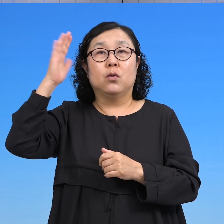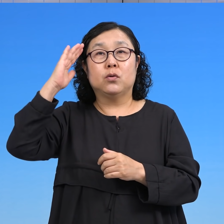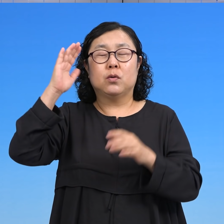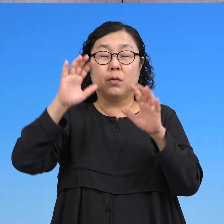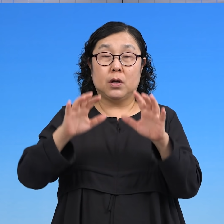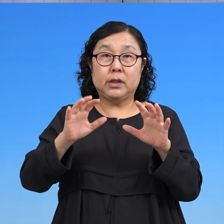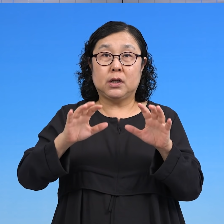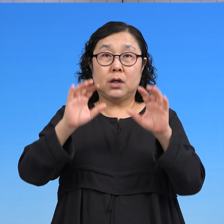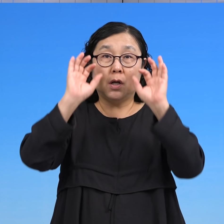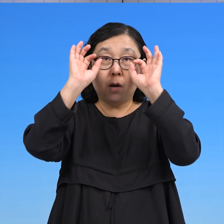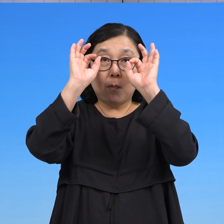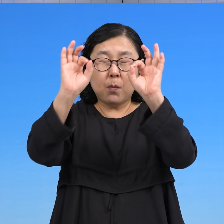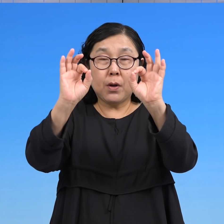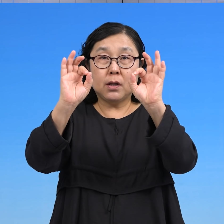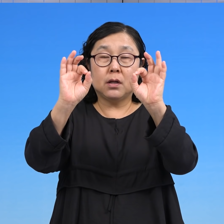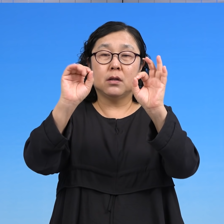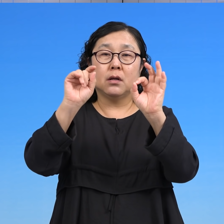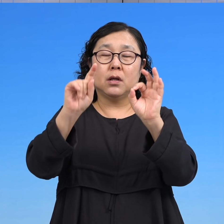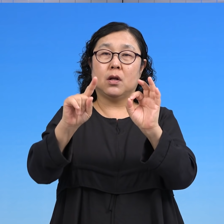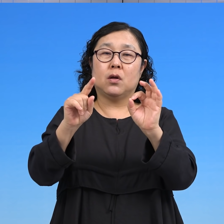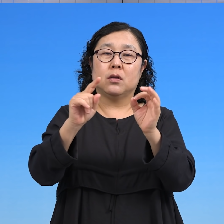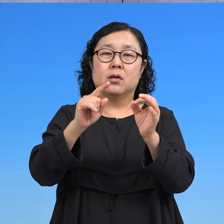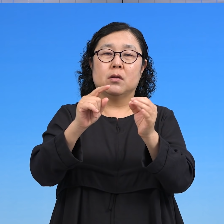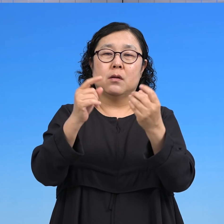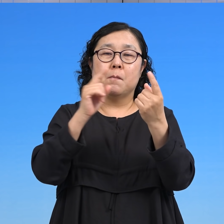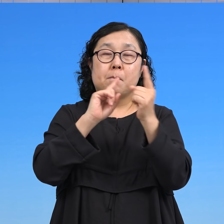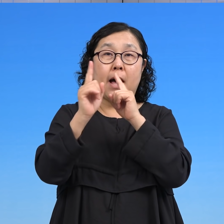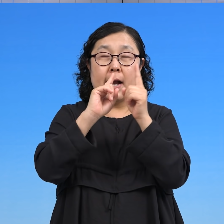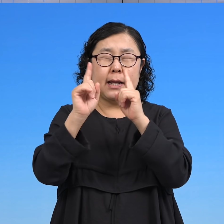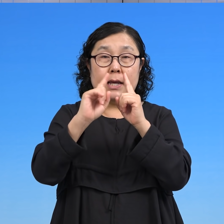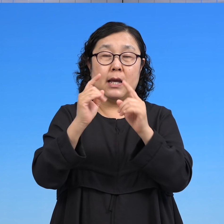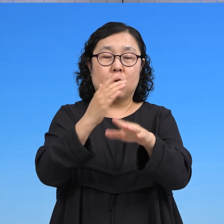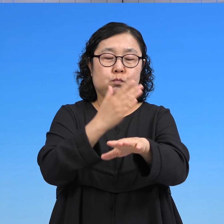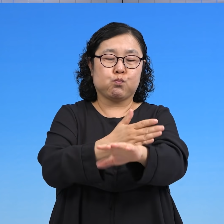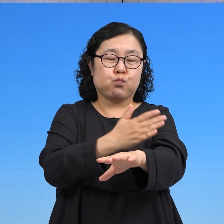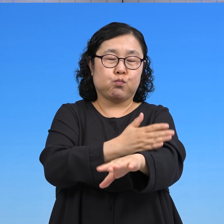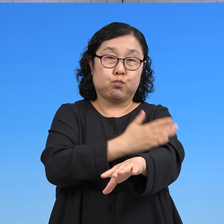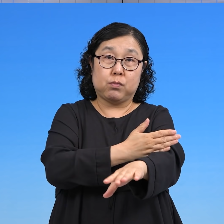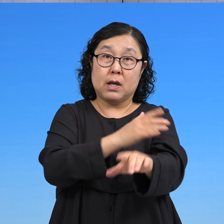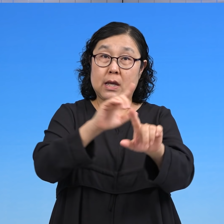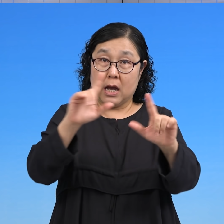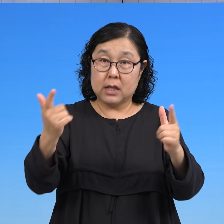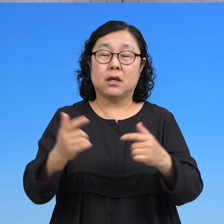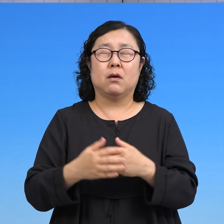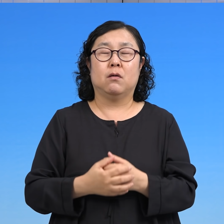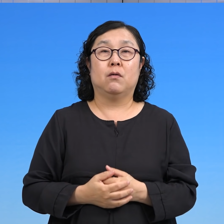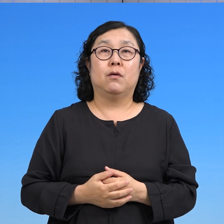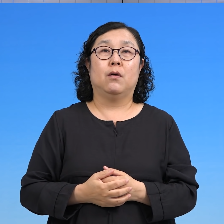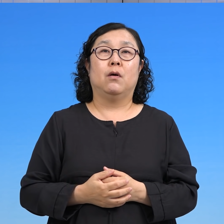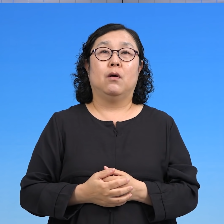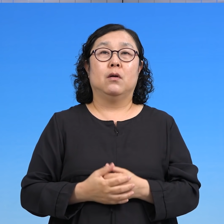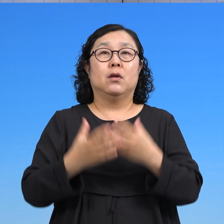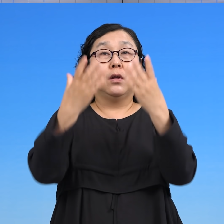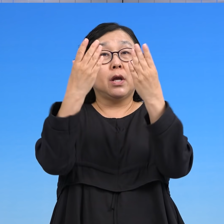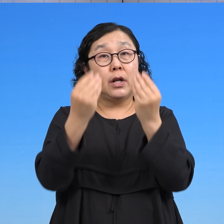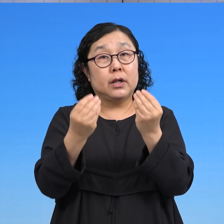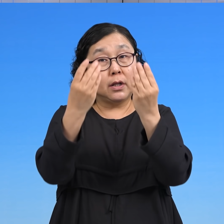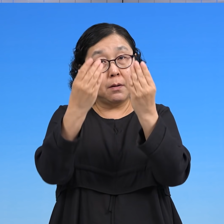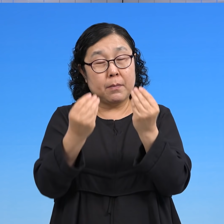보면은요, 이런 말들이 이런 글들이 절대로 과장이 아니다. 이걸 증명하는 것 같습니다. 예를